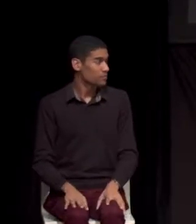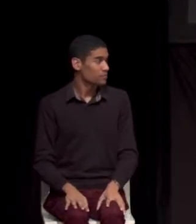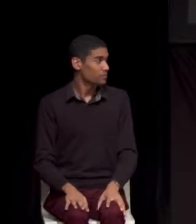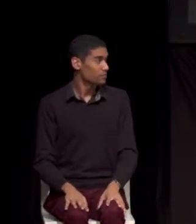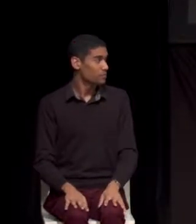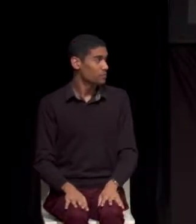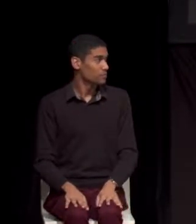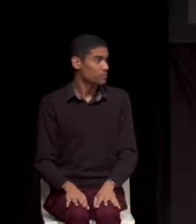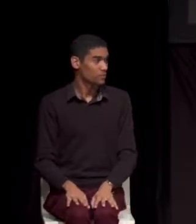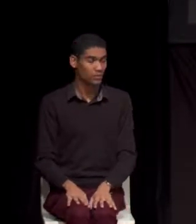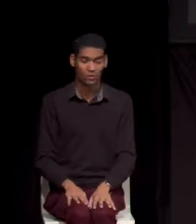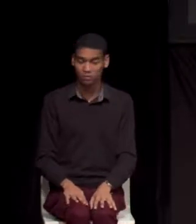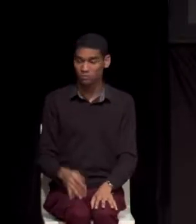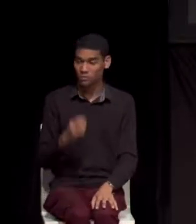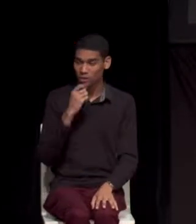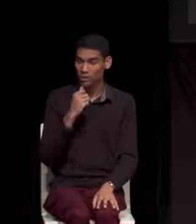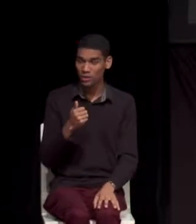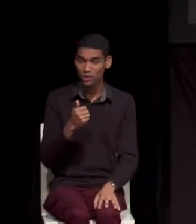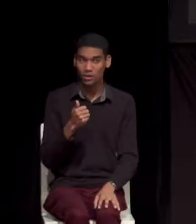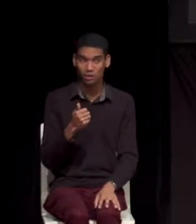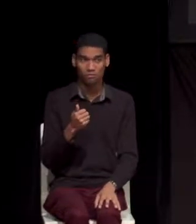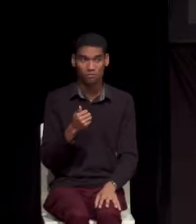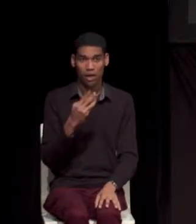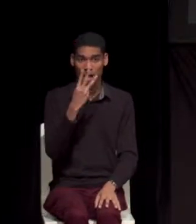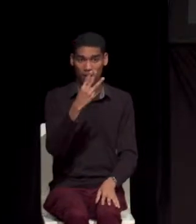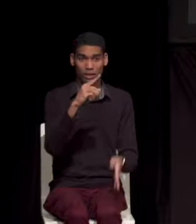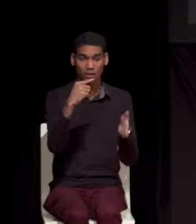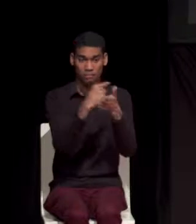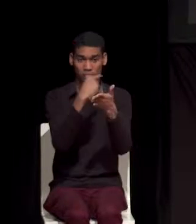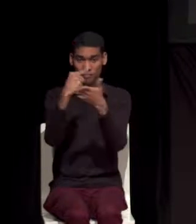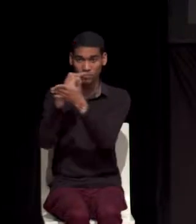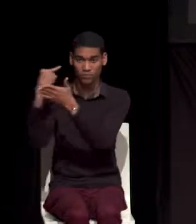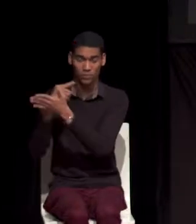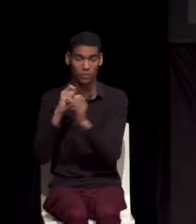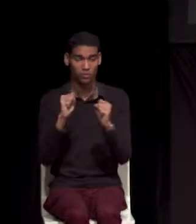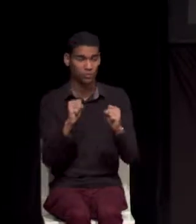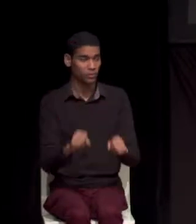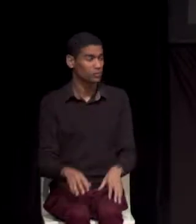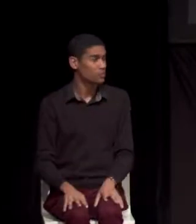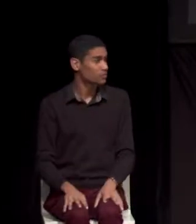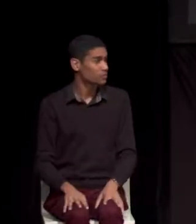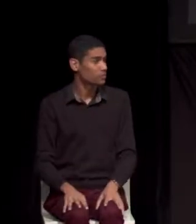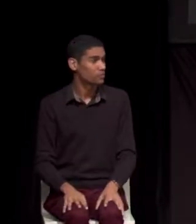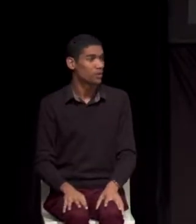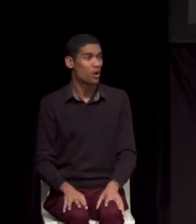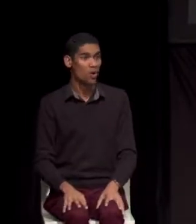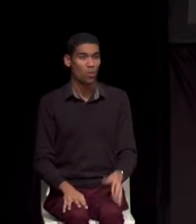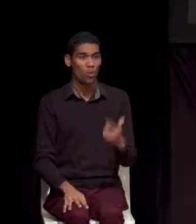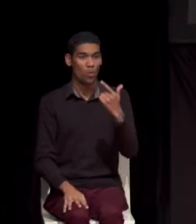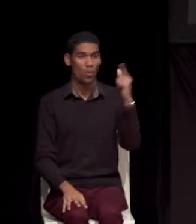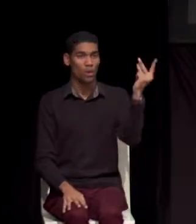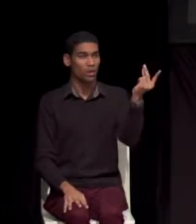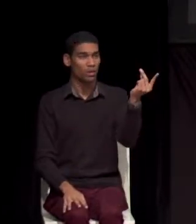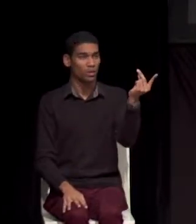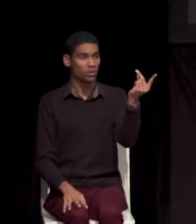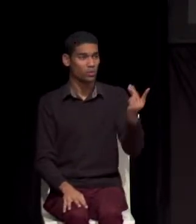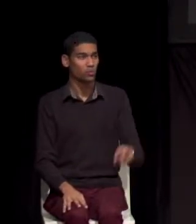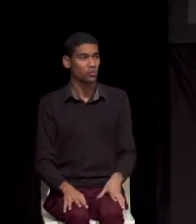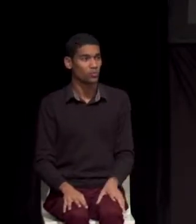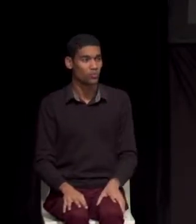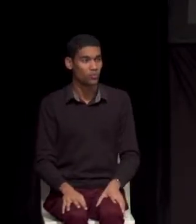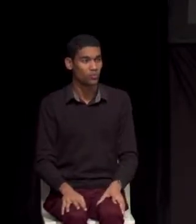Tudo bem fazermos blocos de 3 perguntas? Para vocês, tudo bem? Sim. Mais alguém? Aqui, ó.